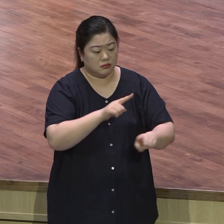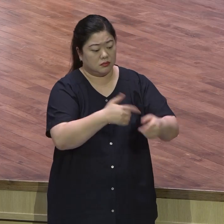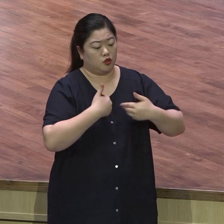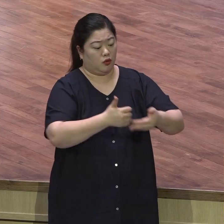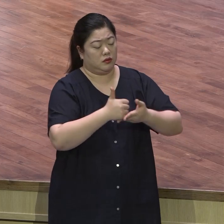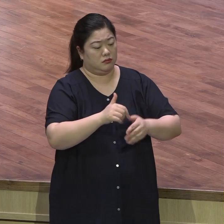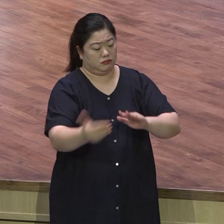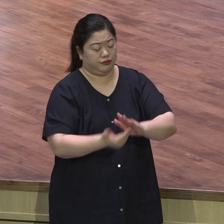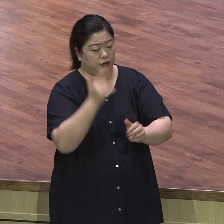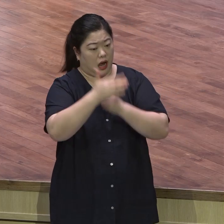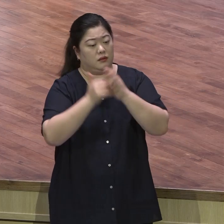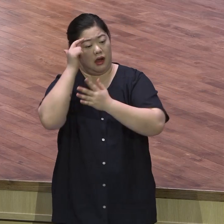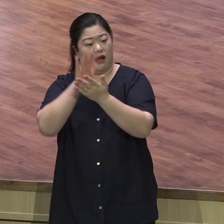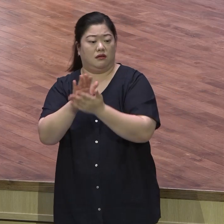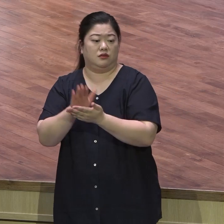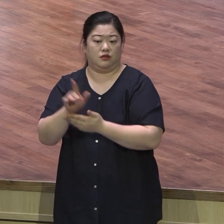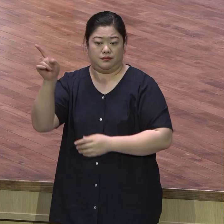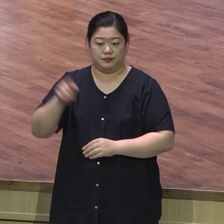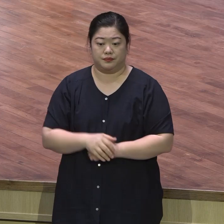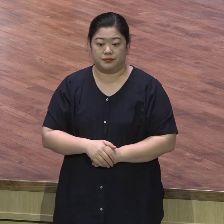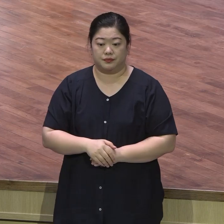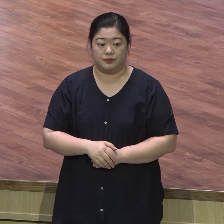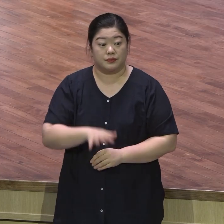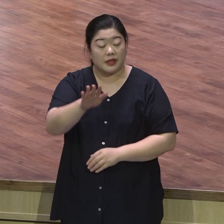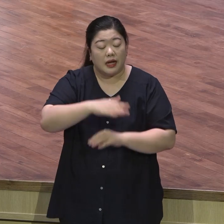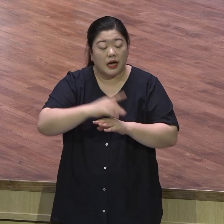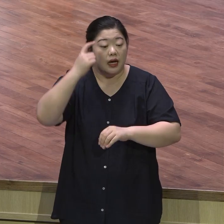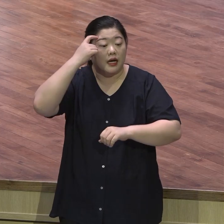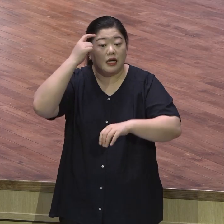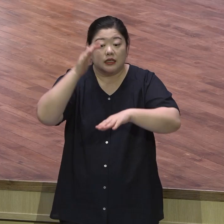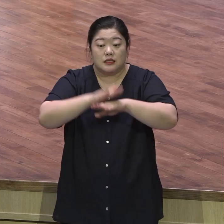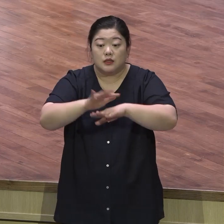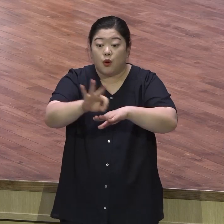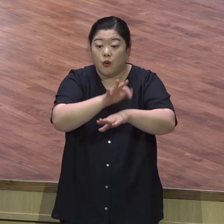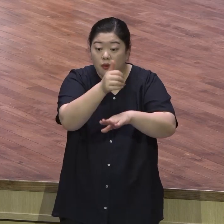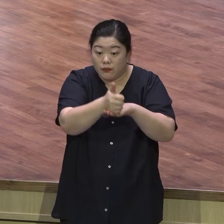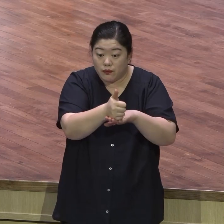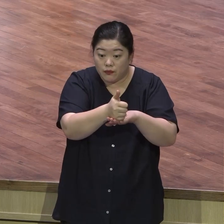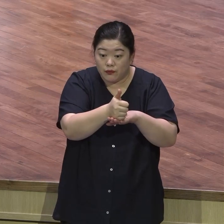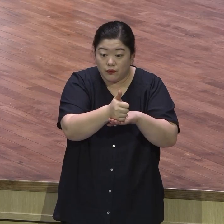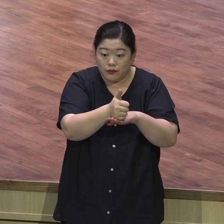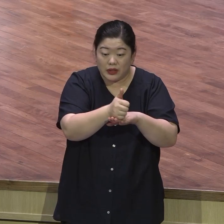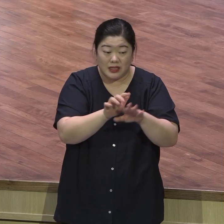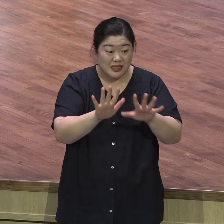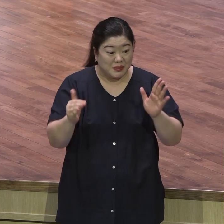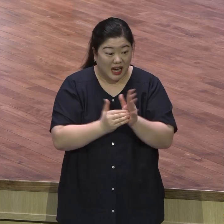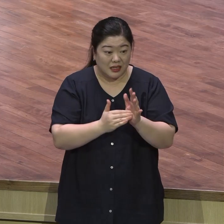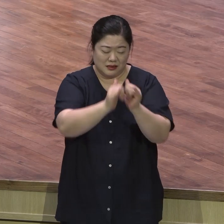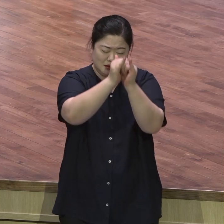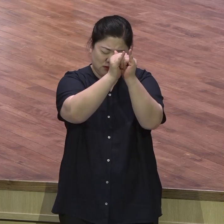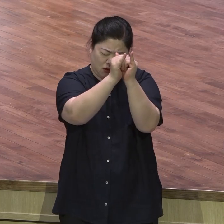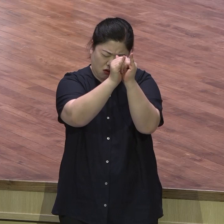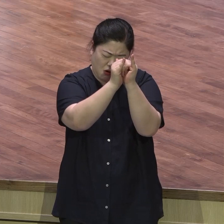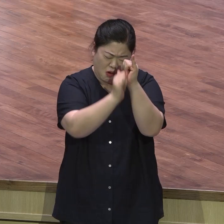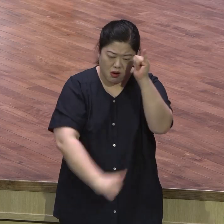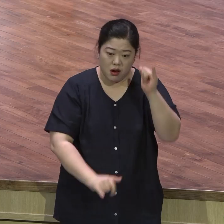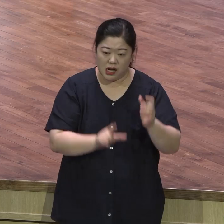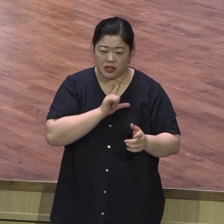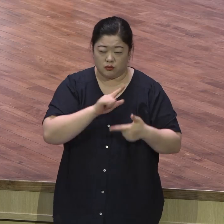솔로몬은 솔로몬은 성전 건축 이거 하나 한 거 가지고 세계사회에 가장 주목을 받는